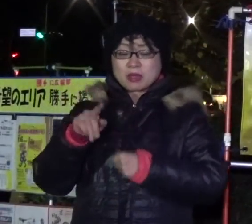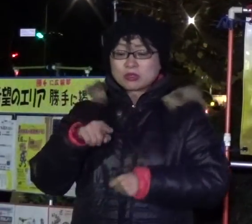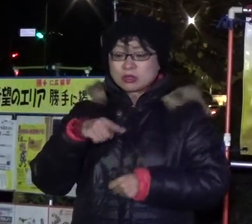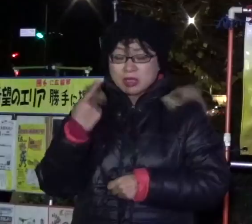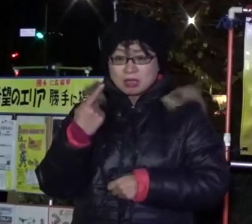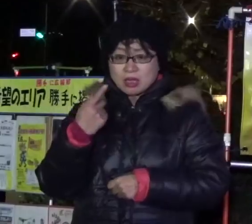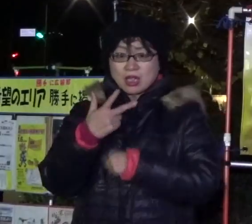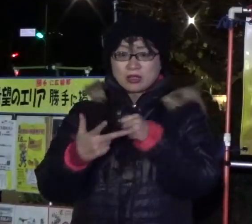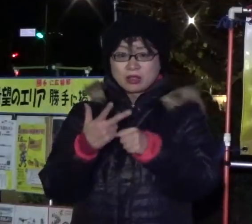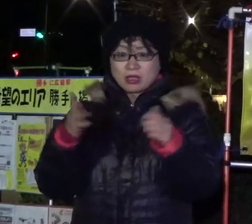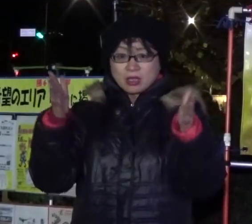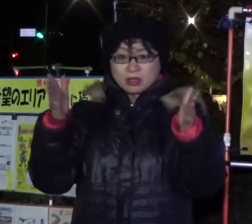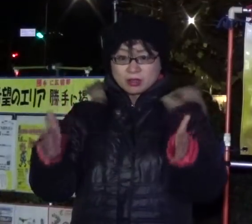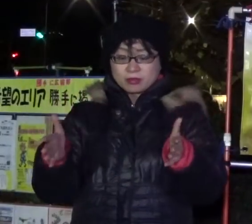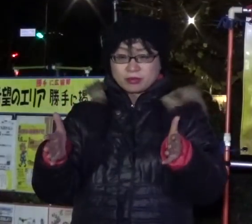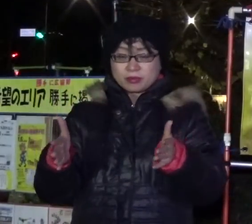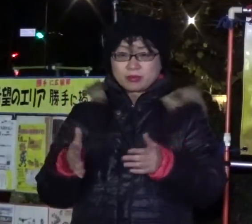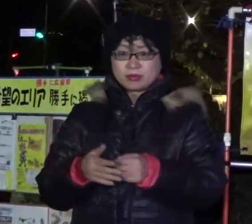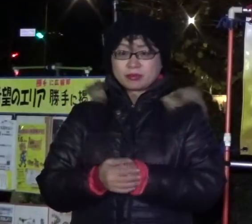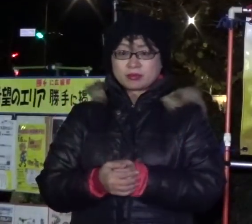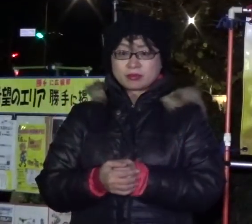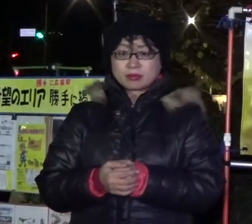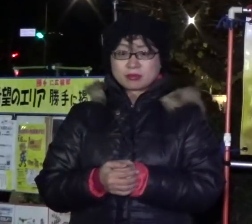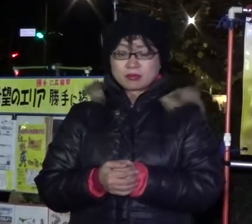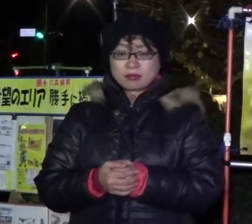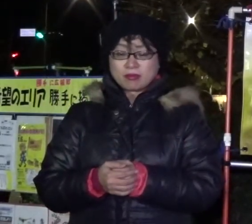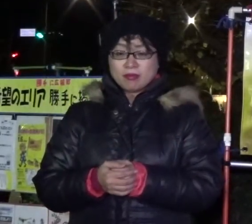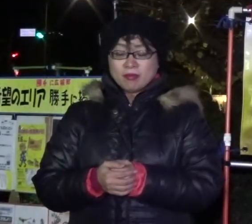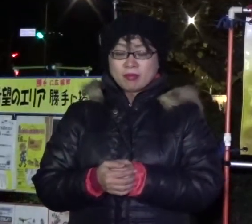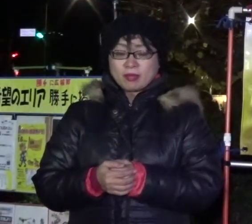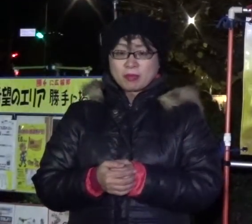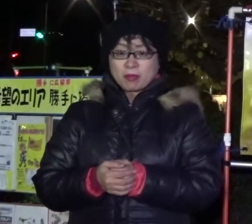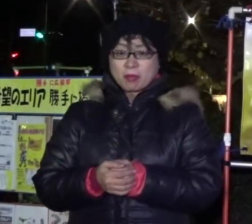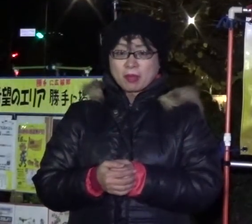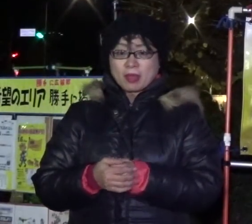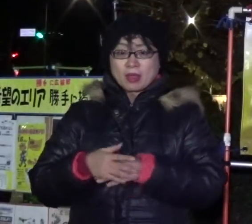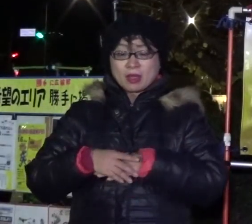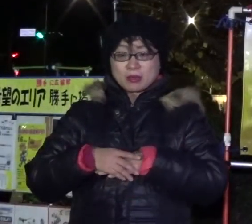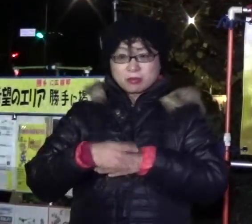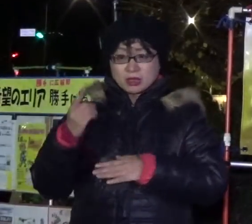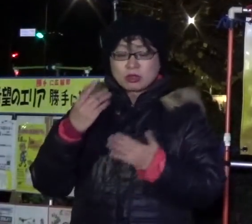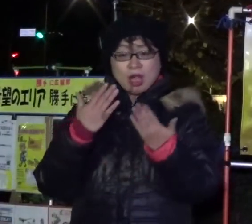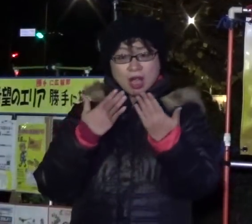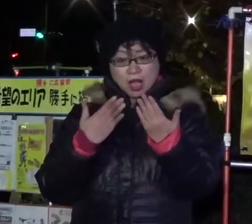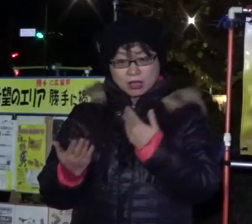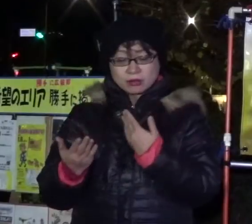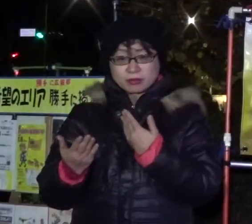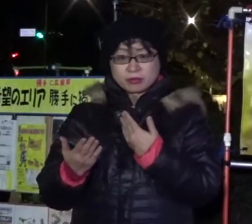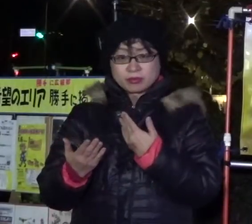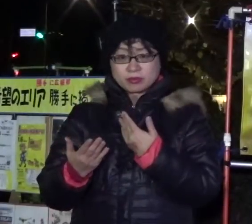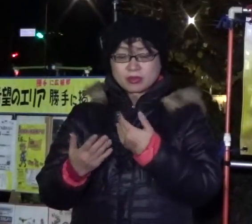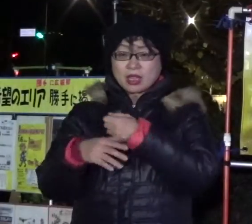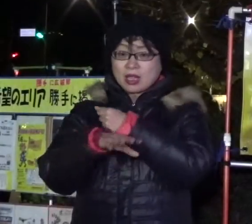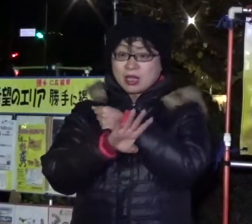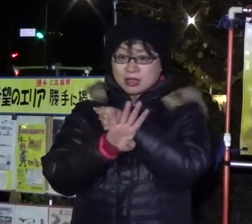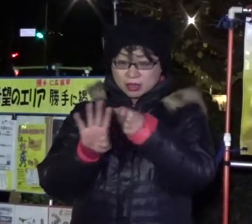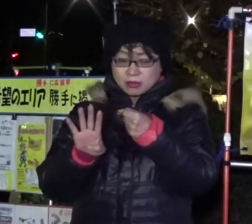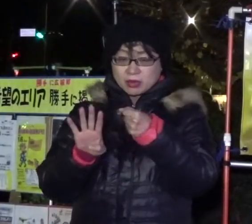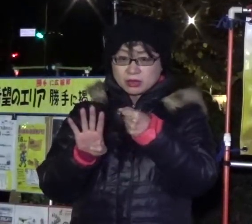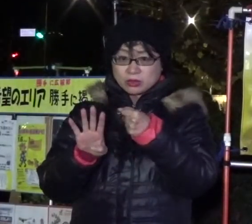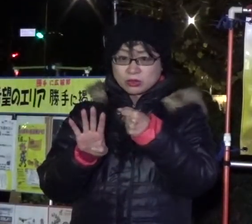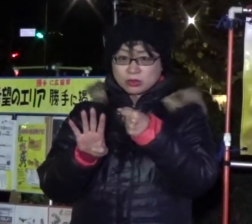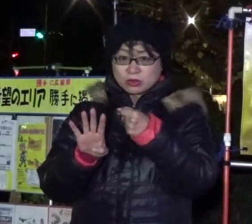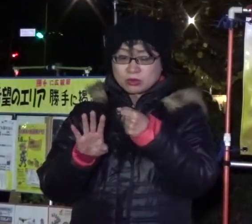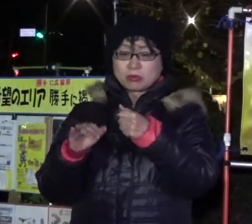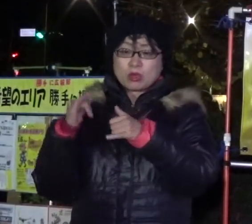この7年どうなってきたか。まずは明らかなのは、原発は時